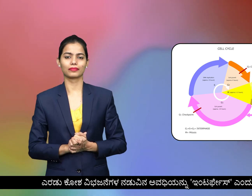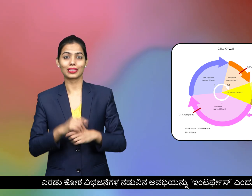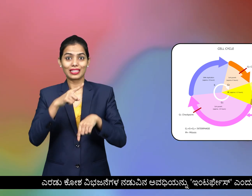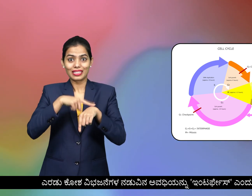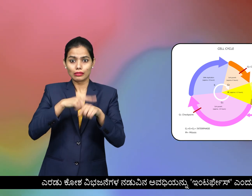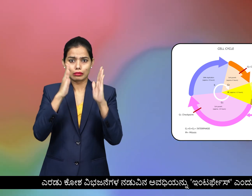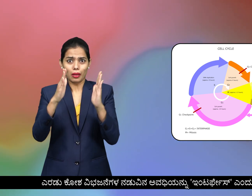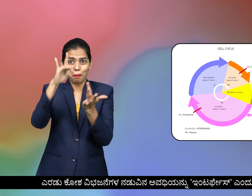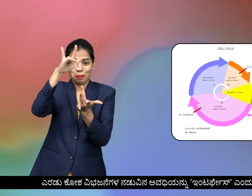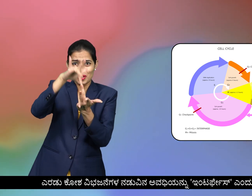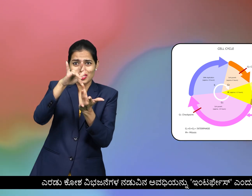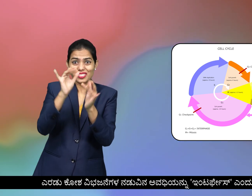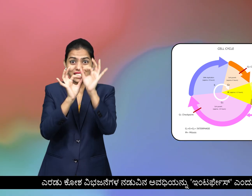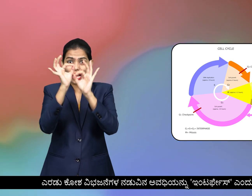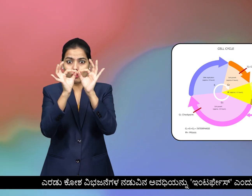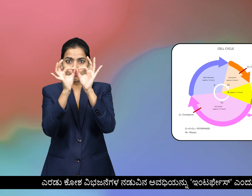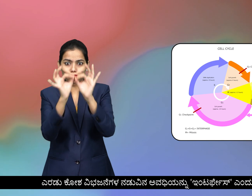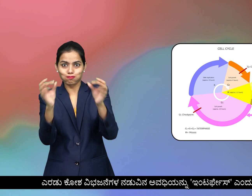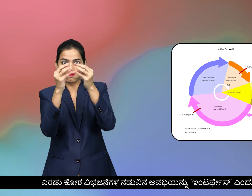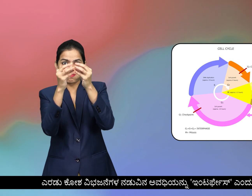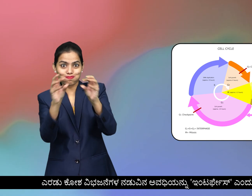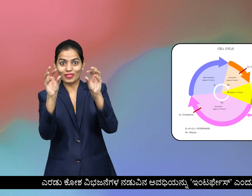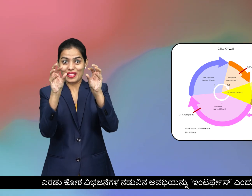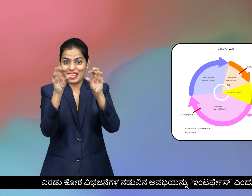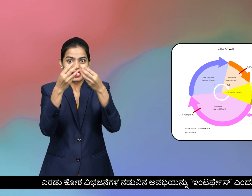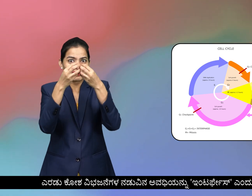ಎರಡು ಕೋಶ ವಿಭಜನೆಗಳ ನಡುವಿನ ಅವಧಿಯನ್ನ ಇಂಟರ್ಫೇಸ್ ಎಂದು ಕರೆಯಲಾಗುತ್ತೆ.